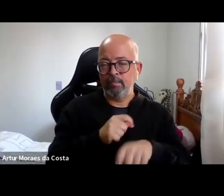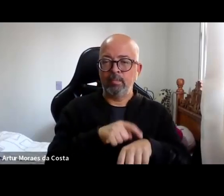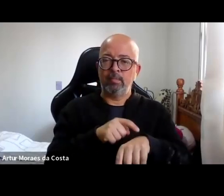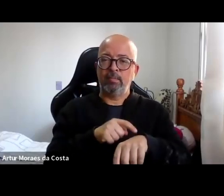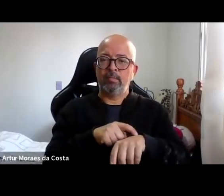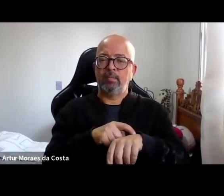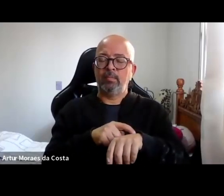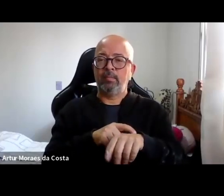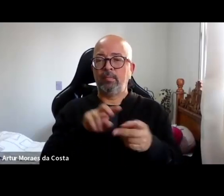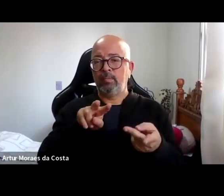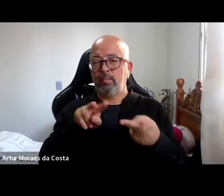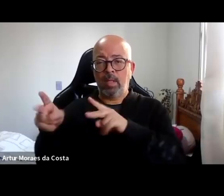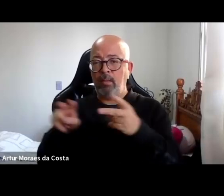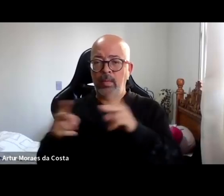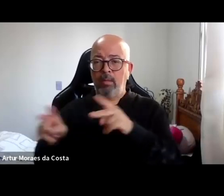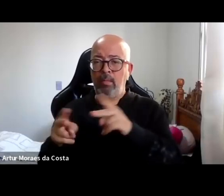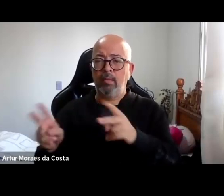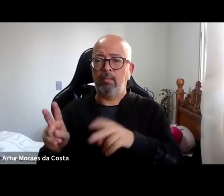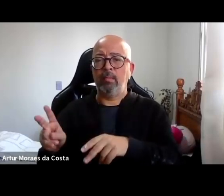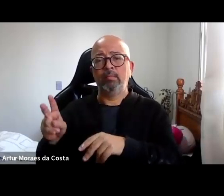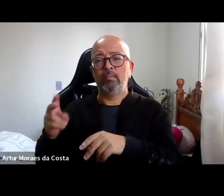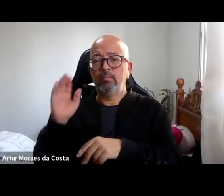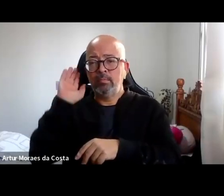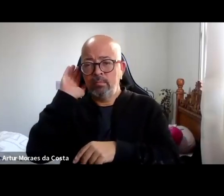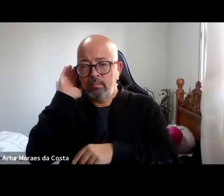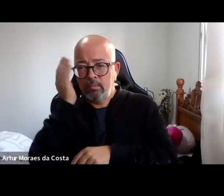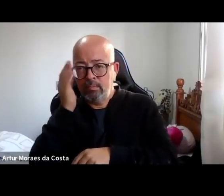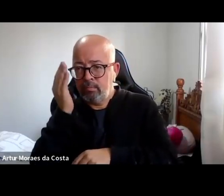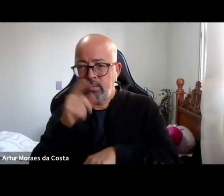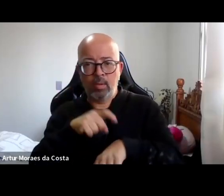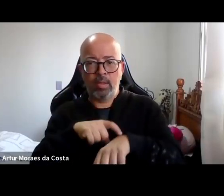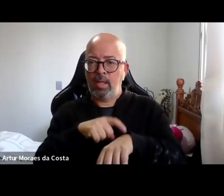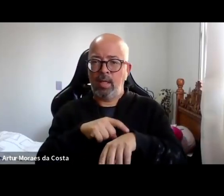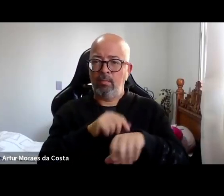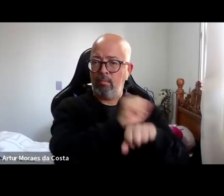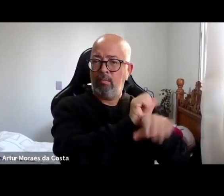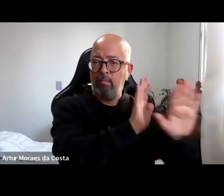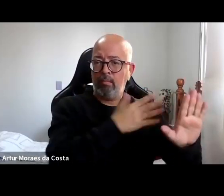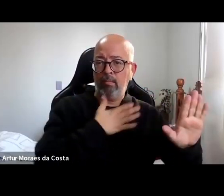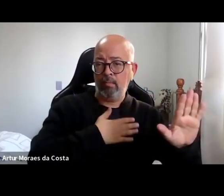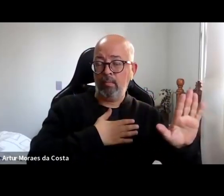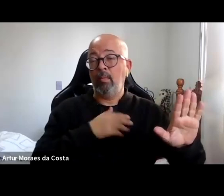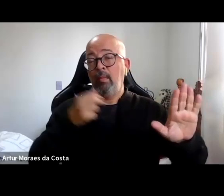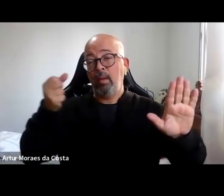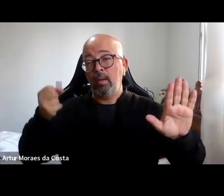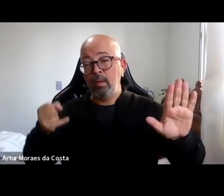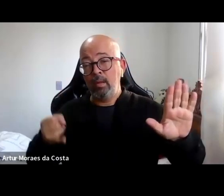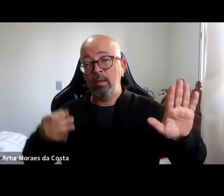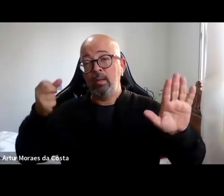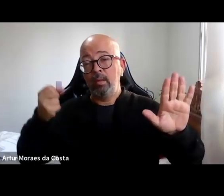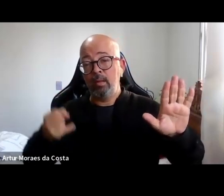sucediendo en este caso eh los intérpretes tenemos que priorizar sí cuando sea